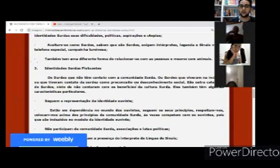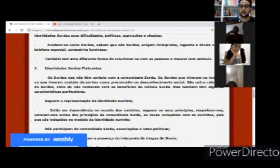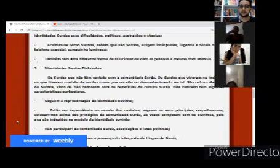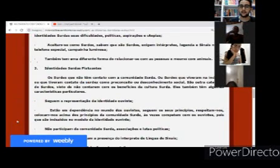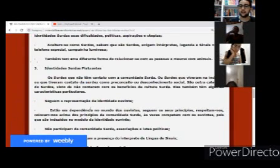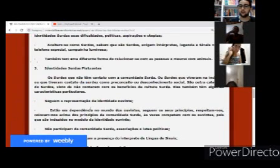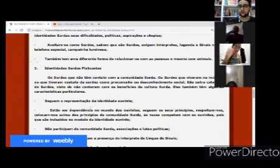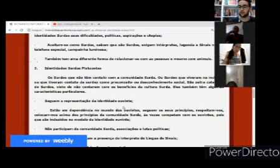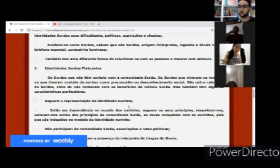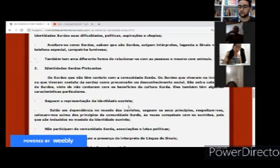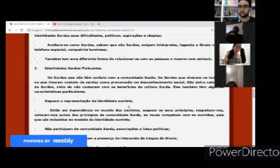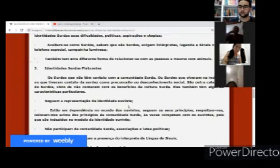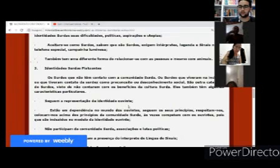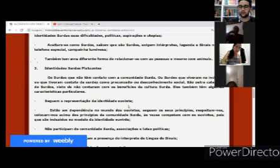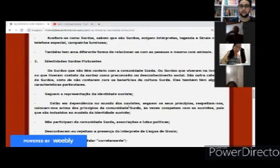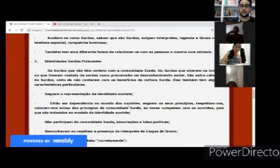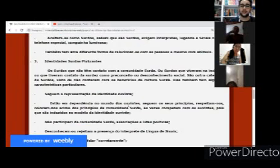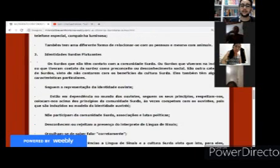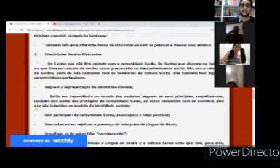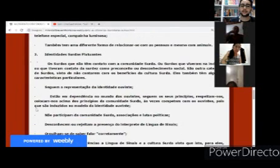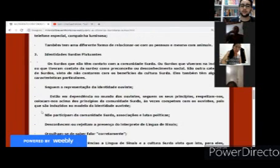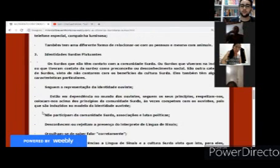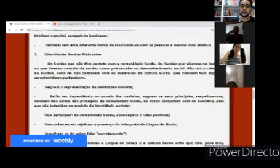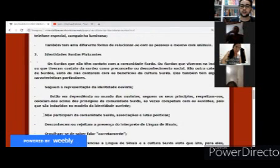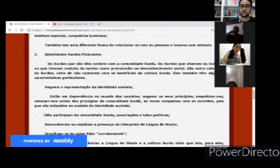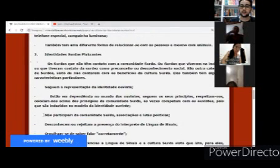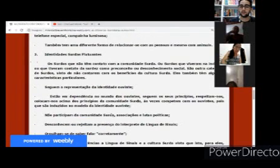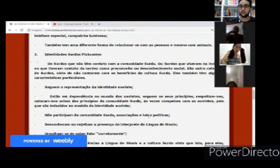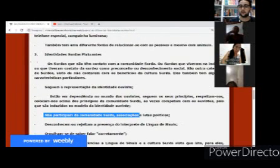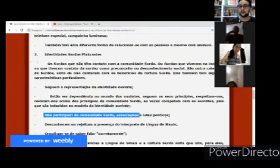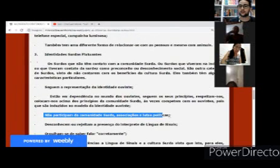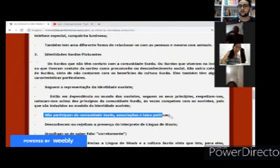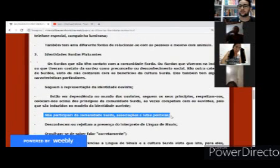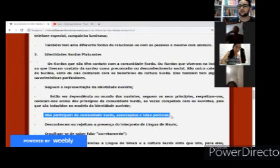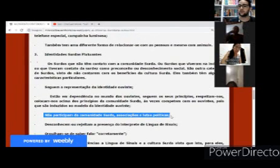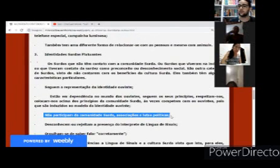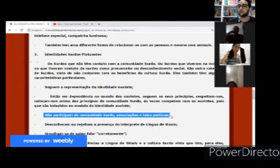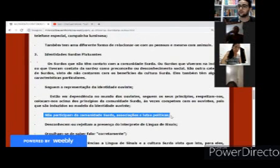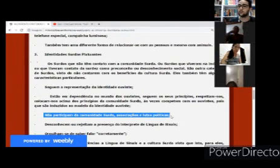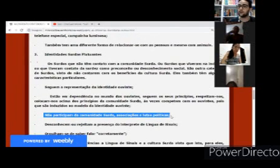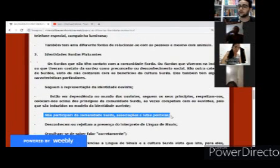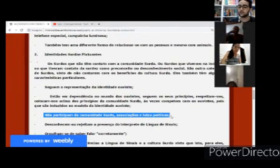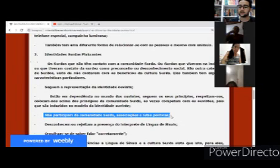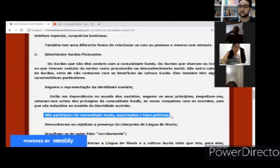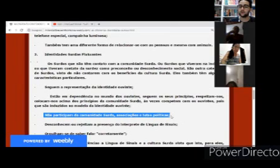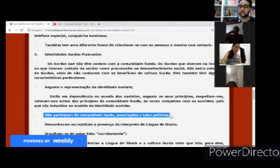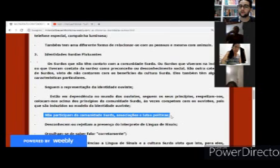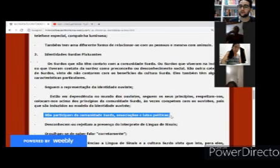estarem inseridos na comunidade surda, eles não participam das associações e lutas políticas que envolvem o